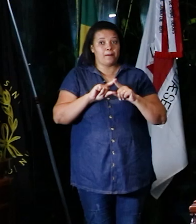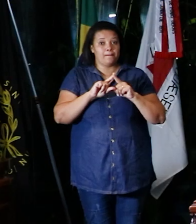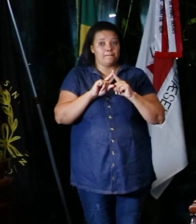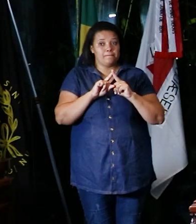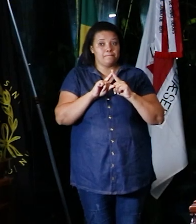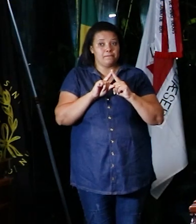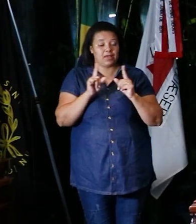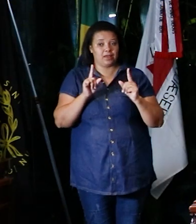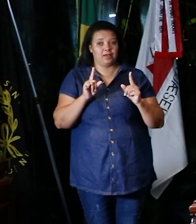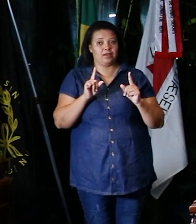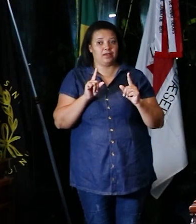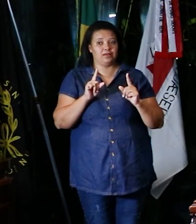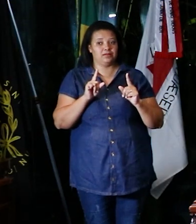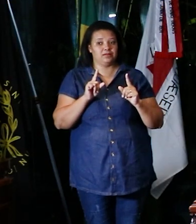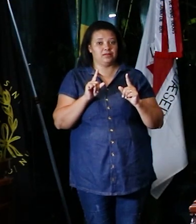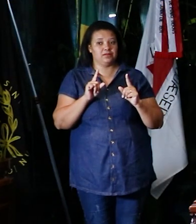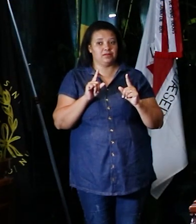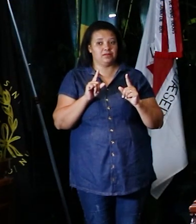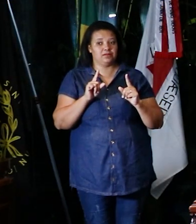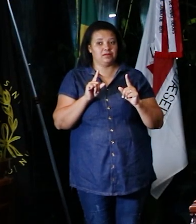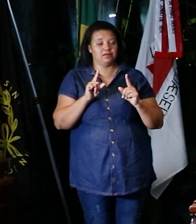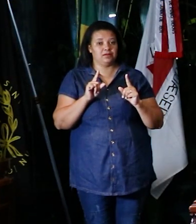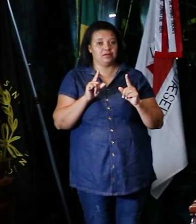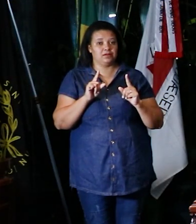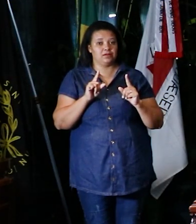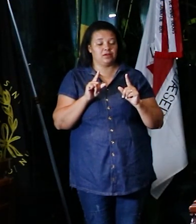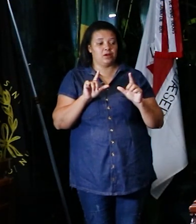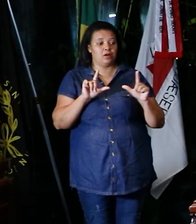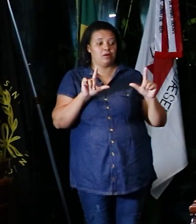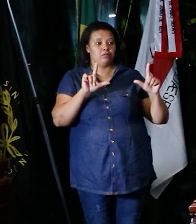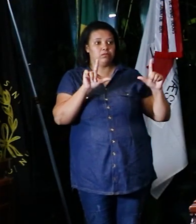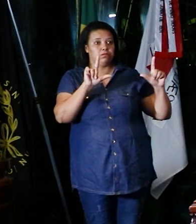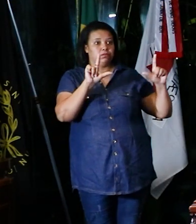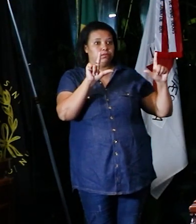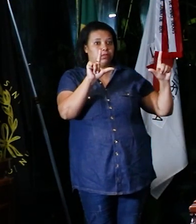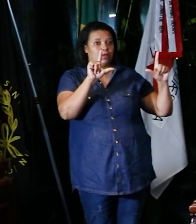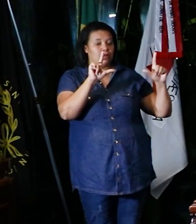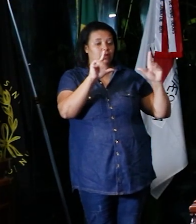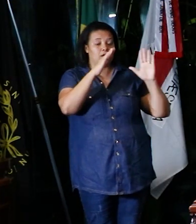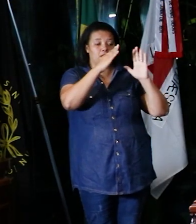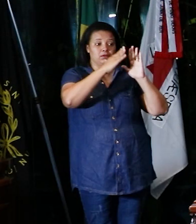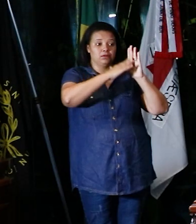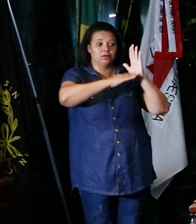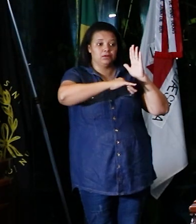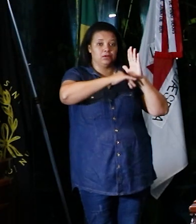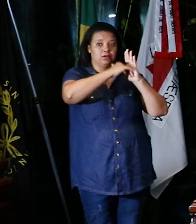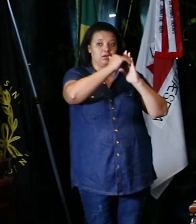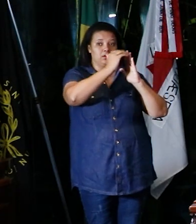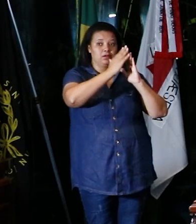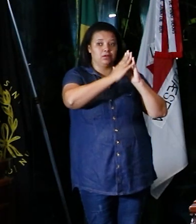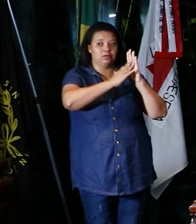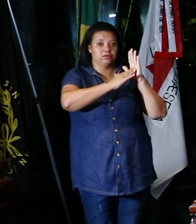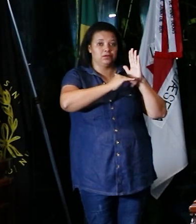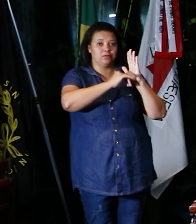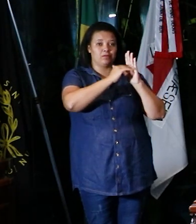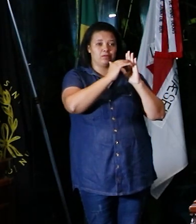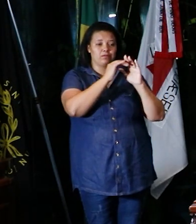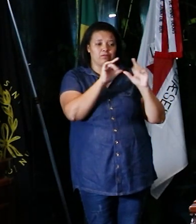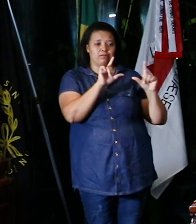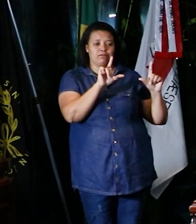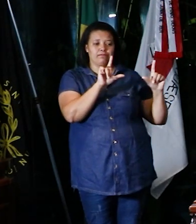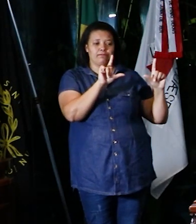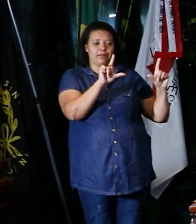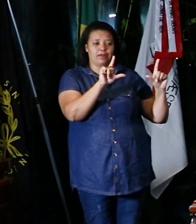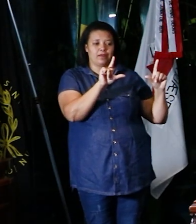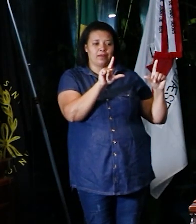meio, ele coloca esse retrato lindo que ele pintou. Este é o retrato